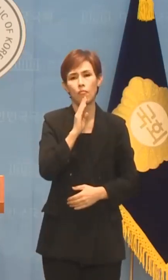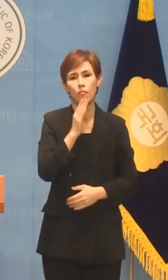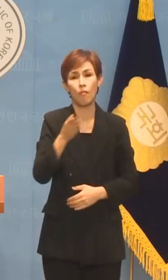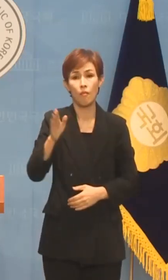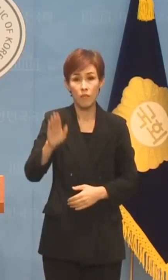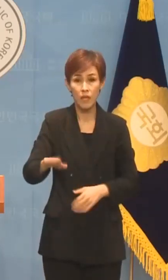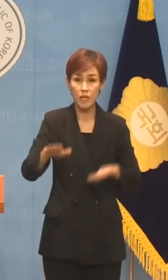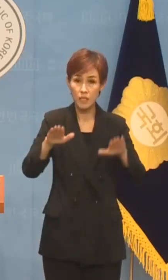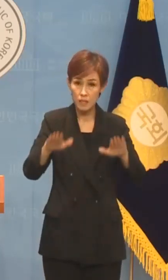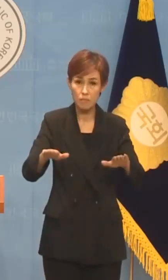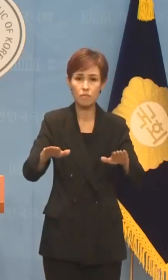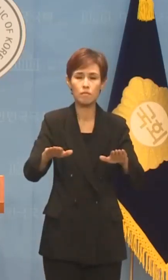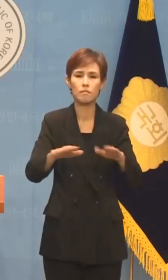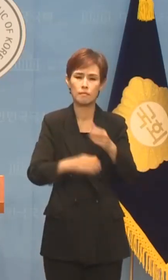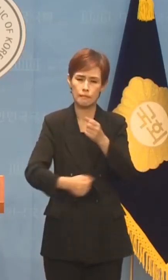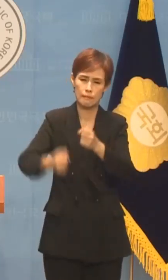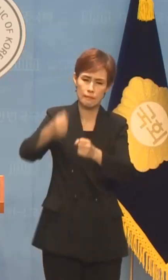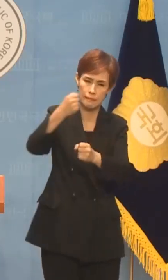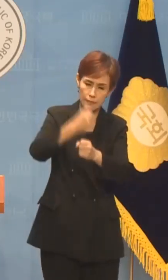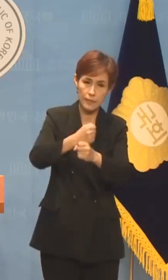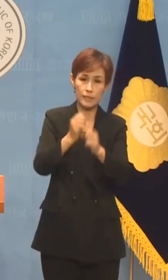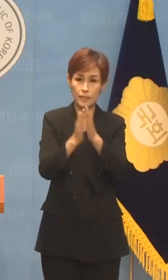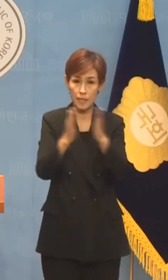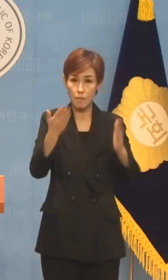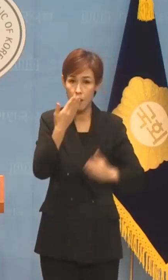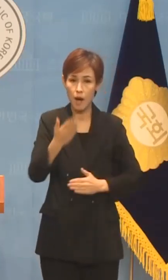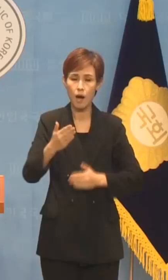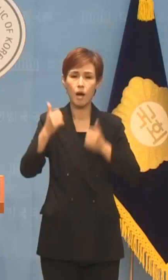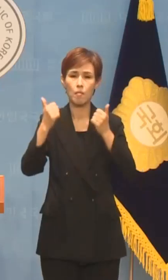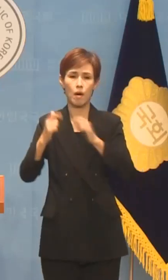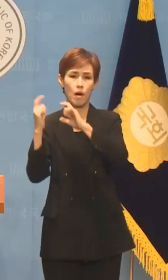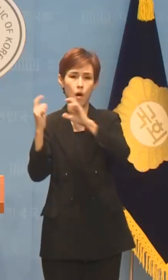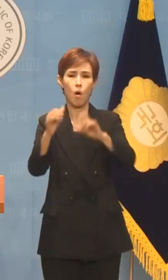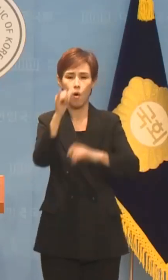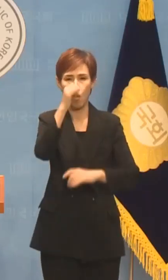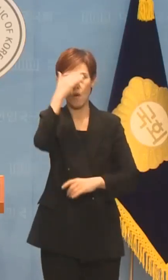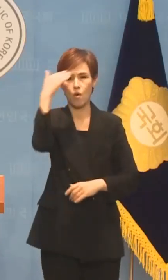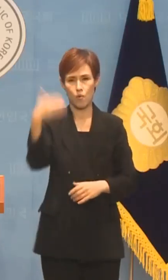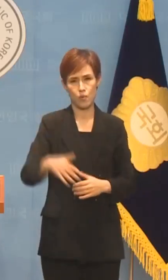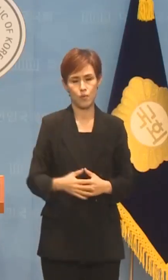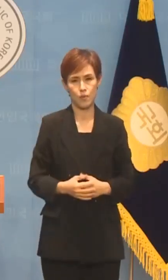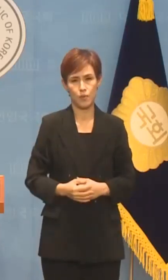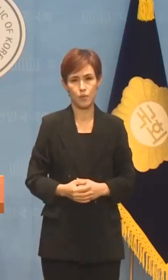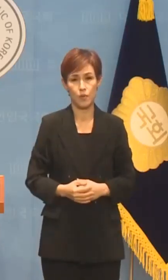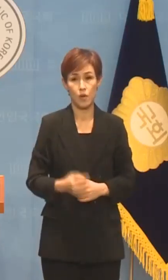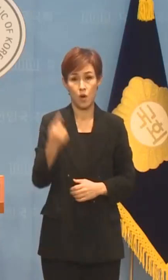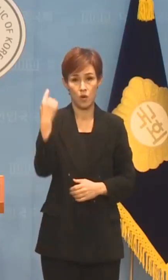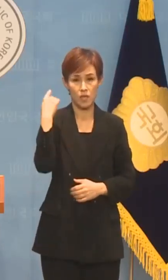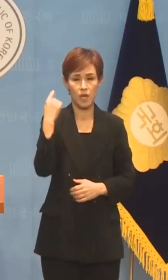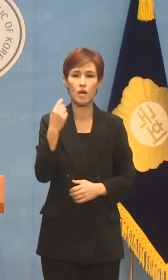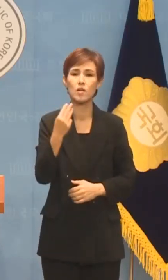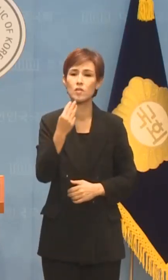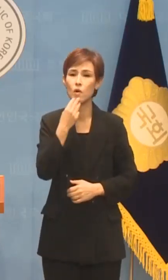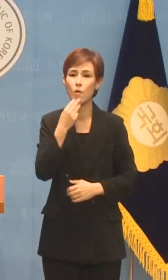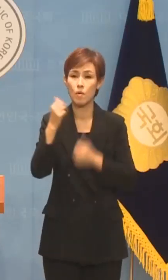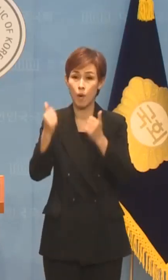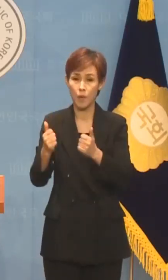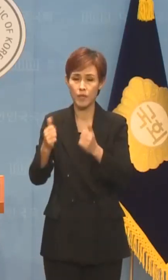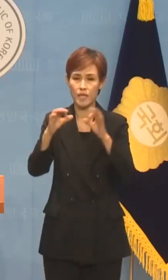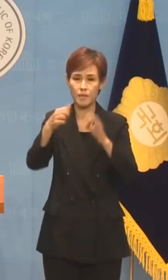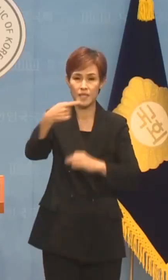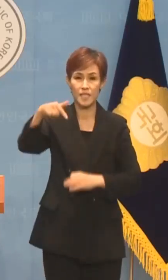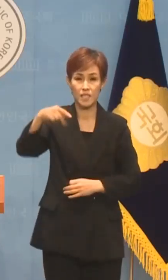그나마 지금이라도 바로 잡아갈 단초가 되는 판결이 나오고 있습니다. 어제 서울행정법원이